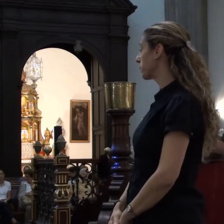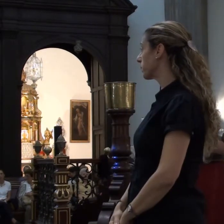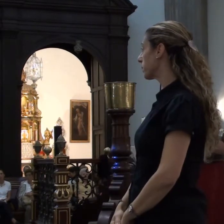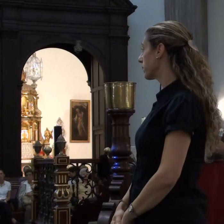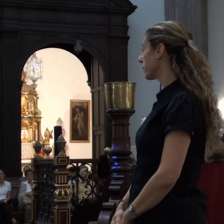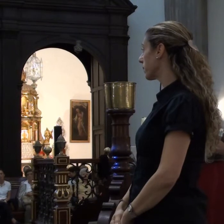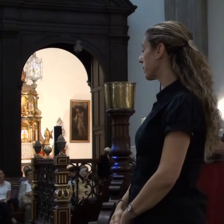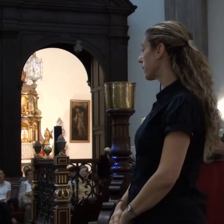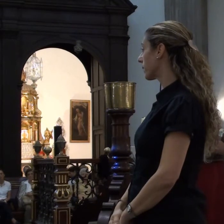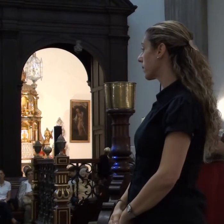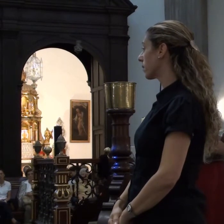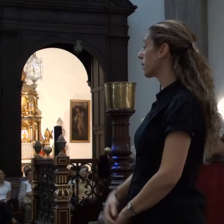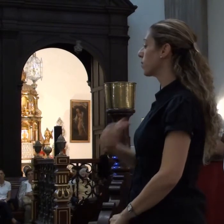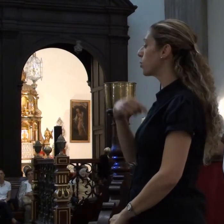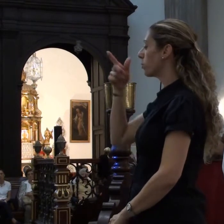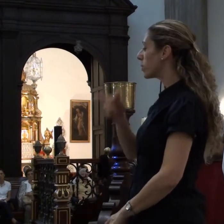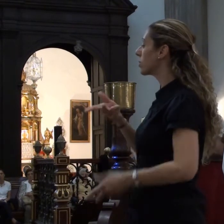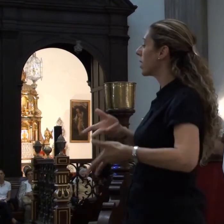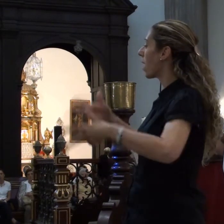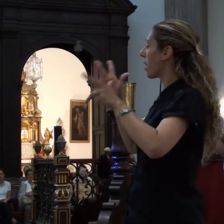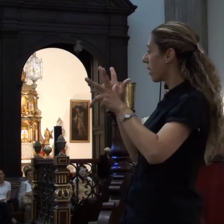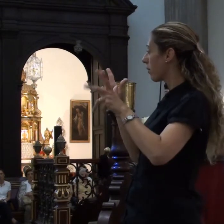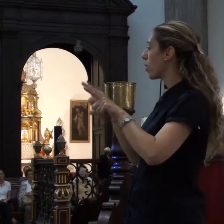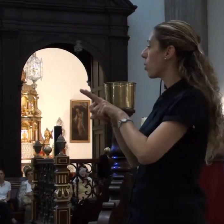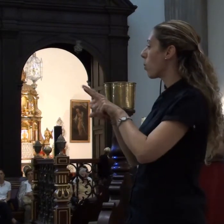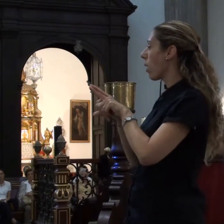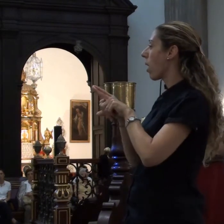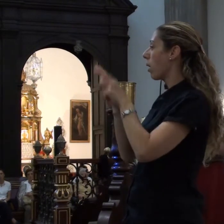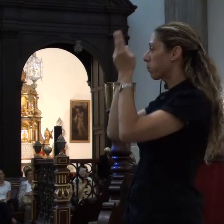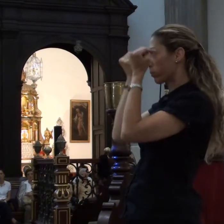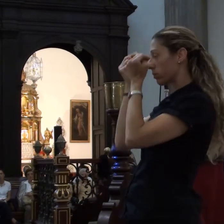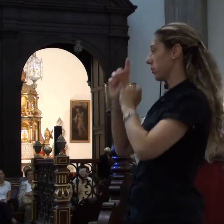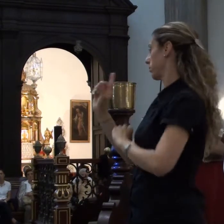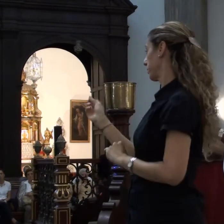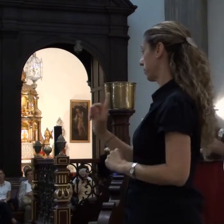hacer personas libre no llegó lejos